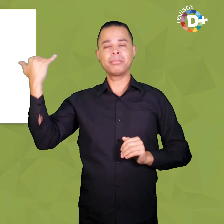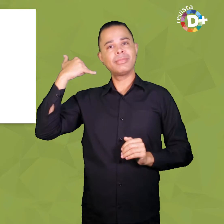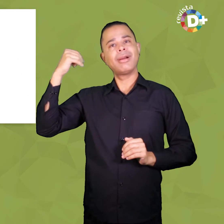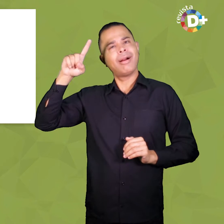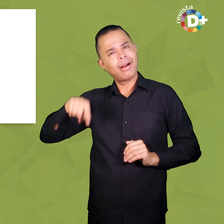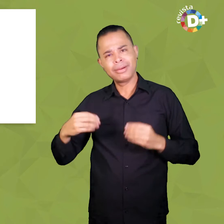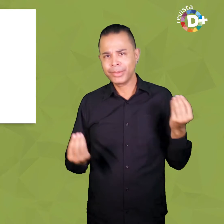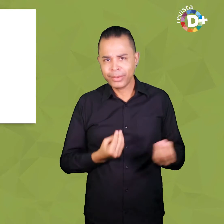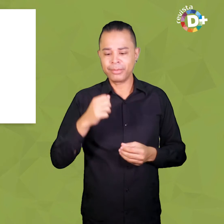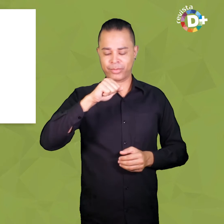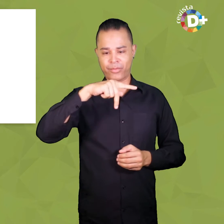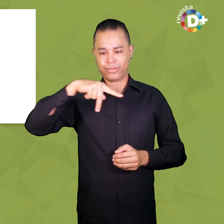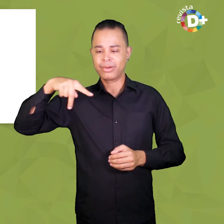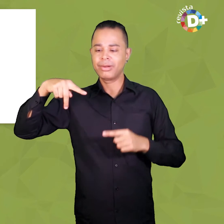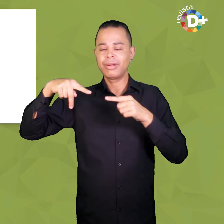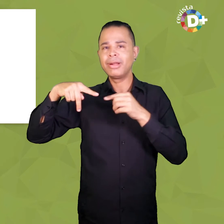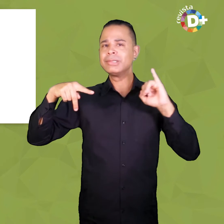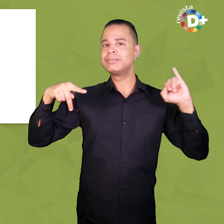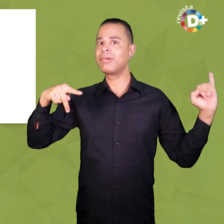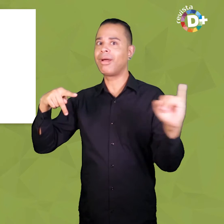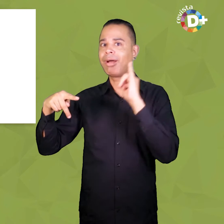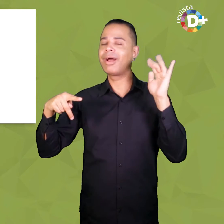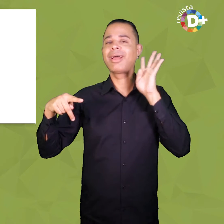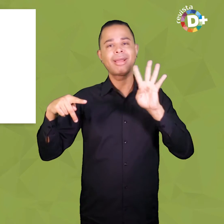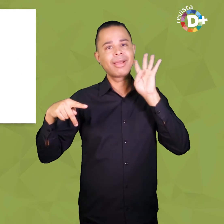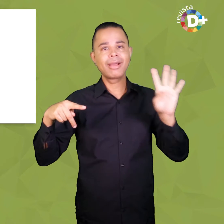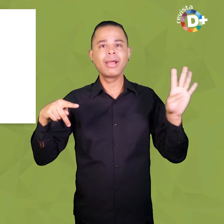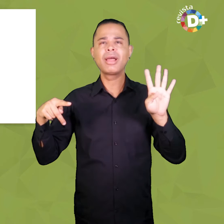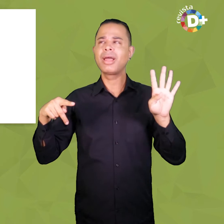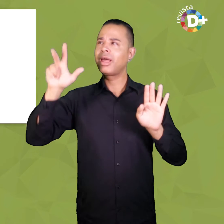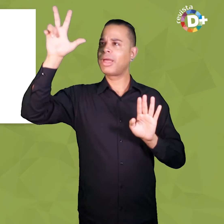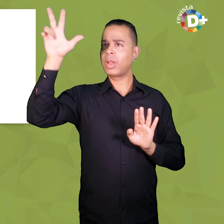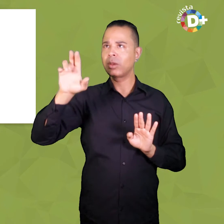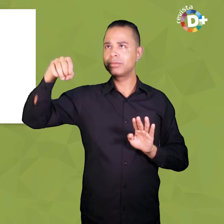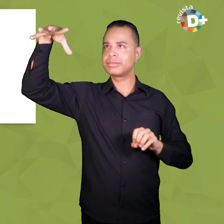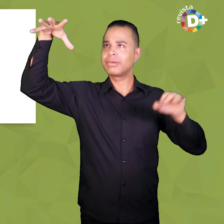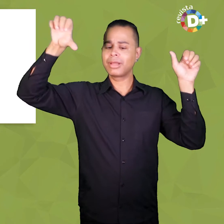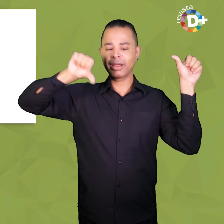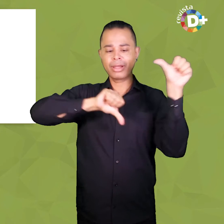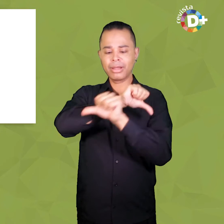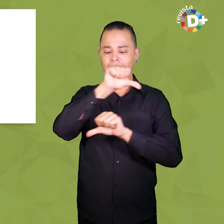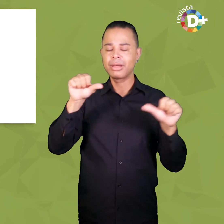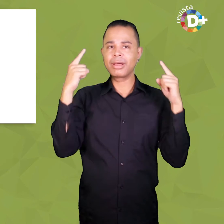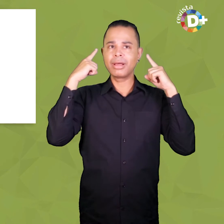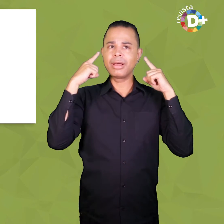uma das funções mais inovadoras ouvir a luta ele transforma em tom qualquer ponto de luz natural